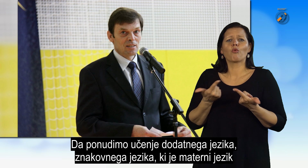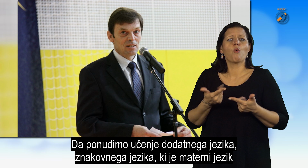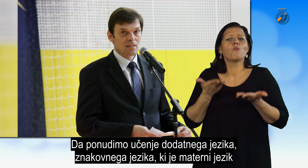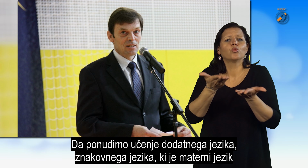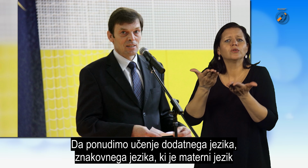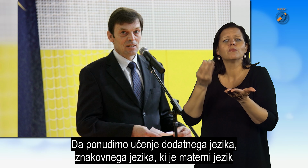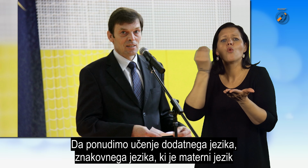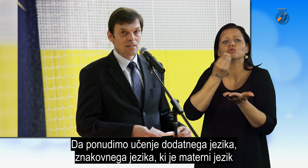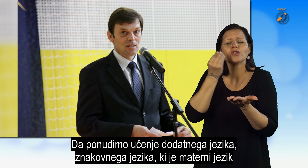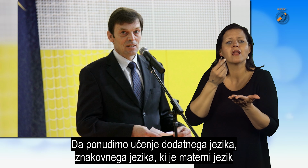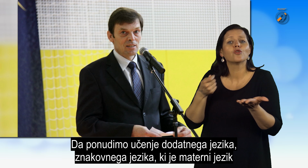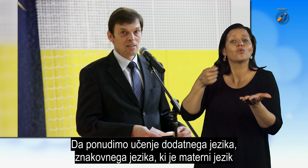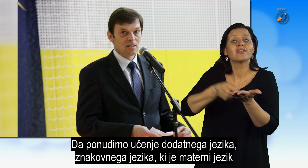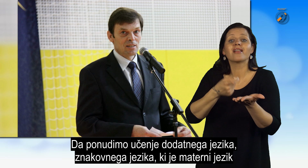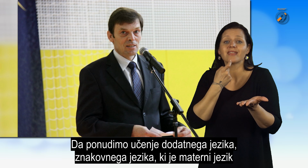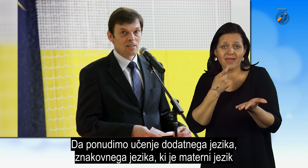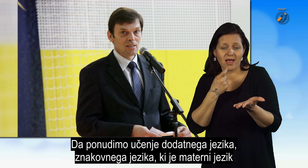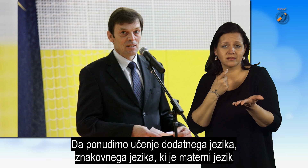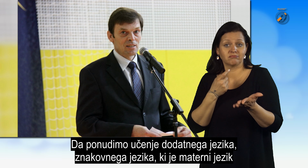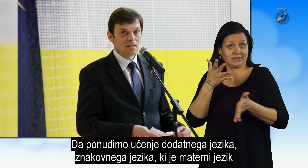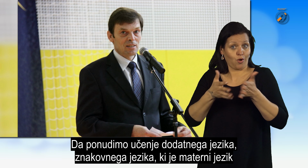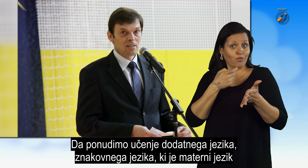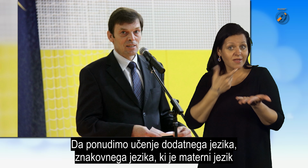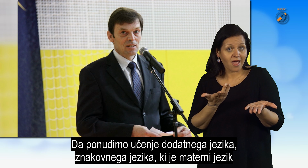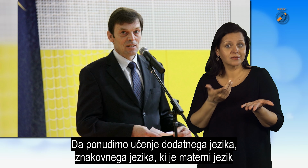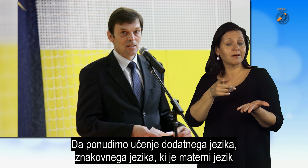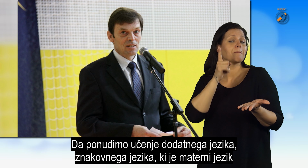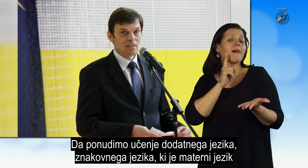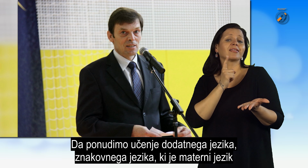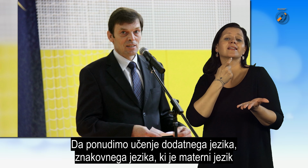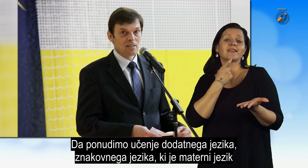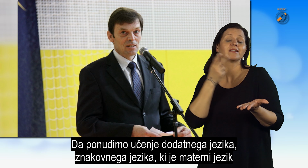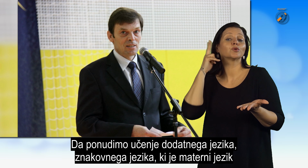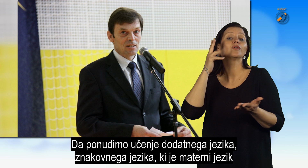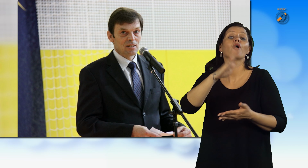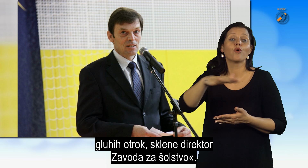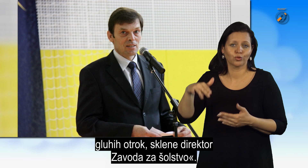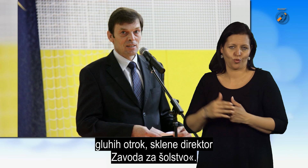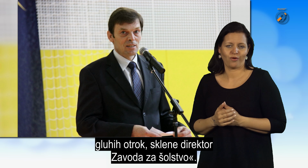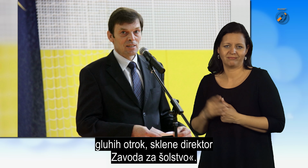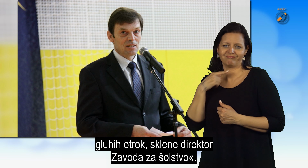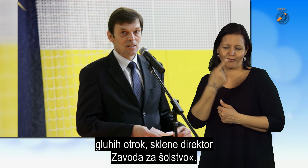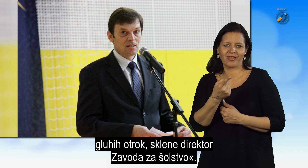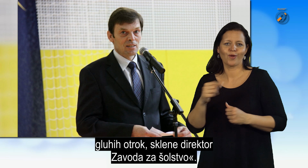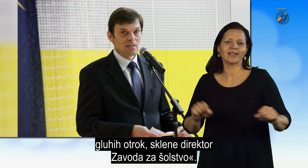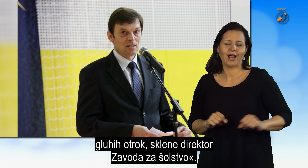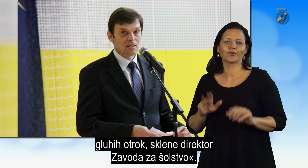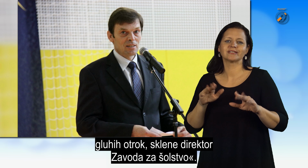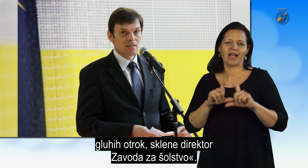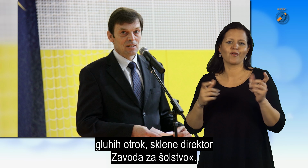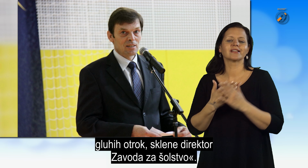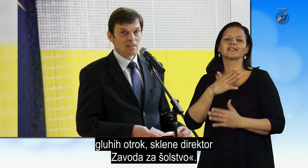dodatnega jezika, znakovnega jezika, ki je materni jezik gluhih otrok, sklene direktor Zavoda za